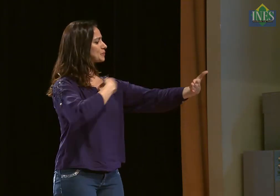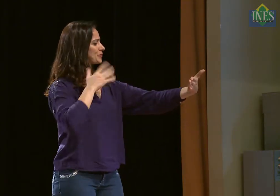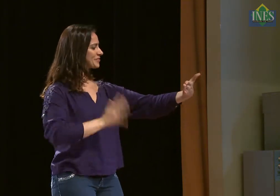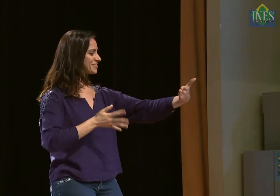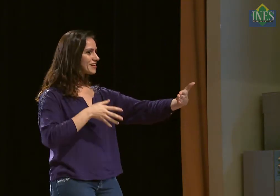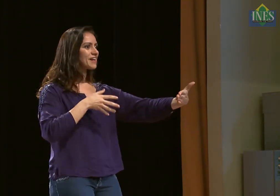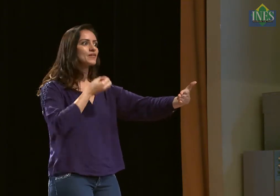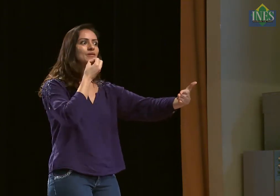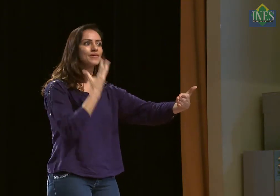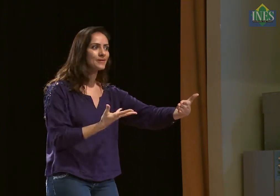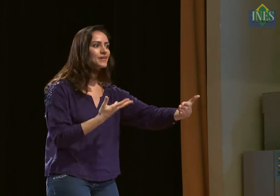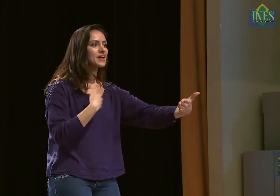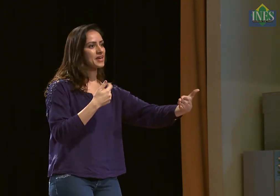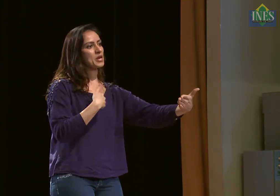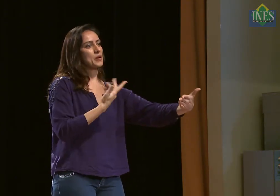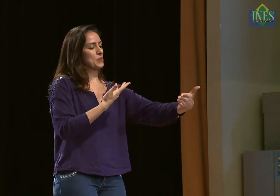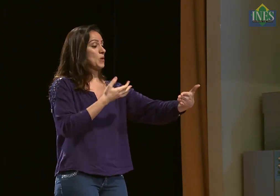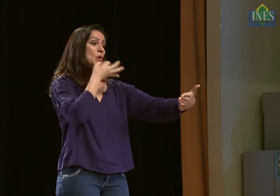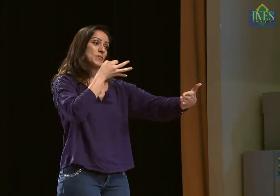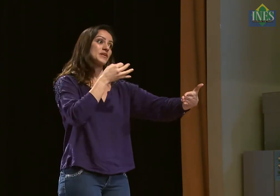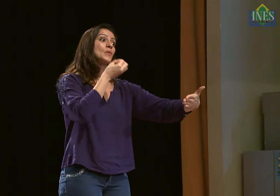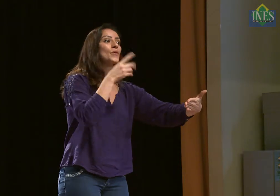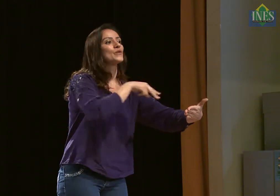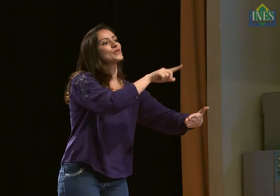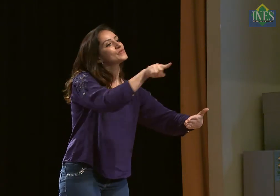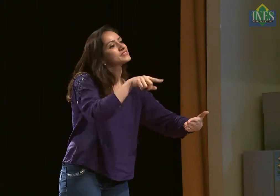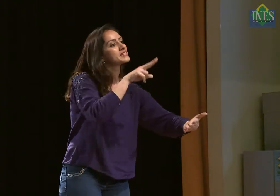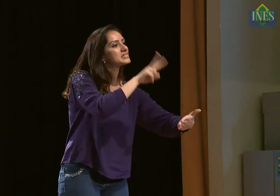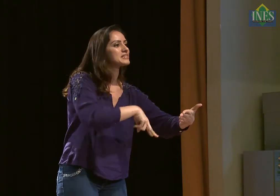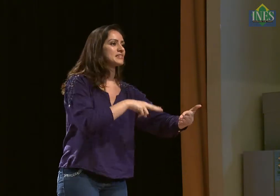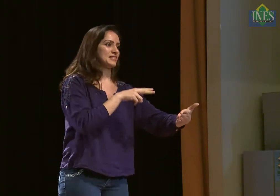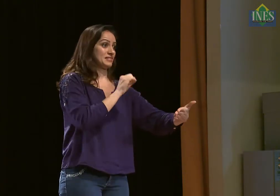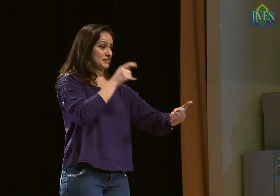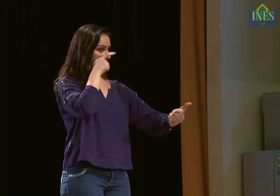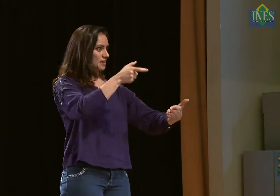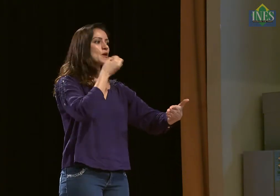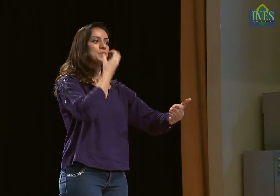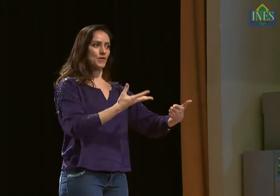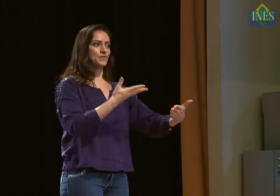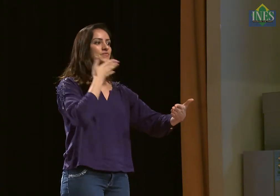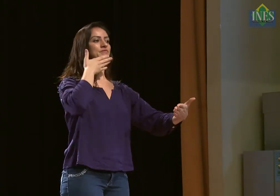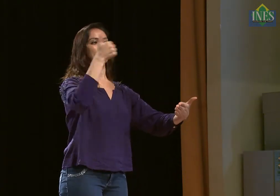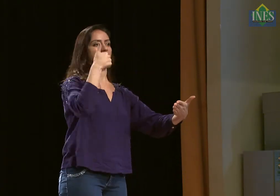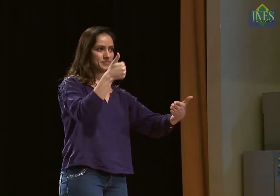porque parecia que realmente as coisas já tinham acontecido comigo e eu me senti dentro daquele livro. E, então, é bom, como opinião, é interessante que